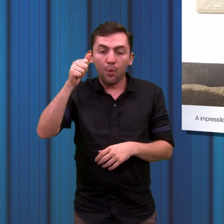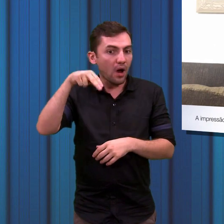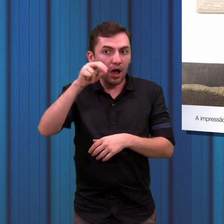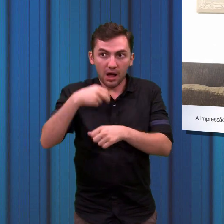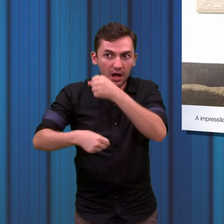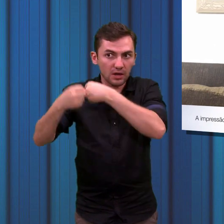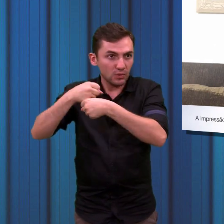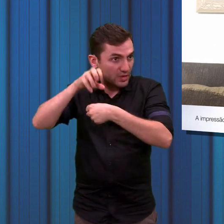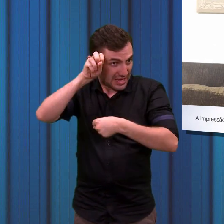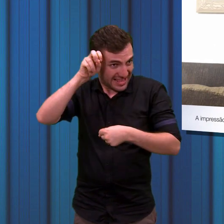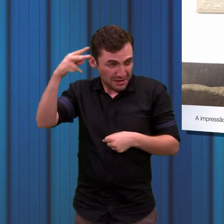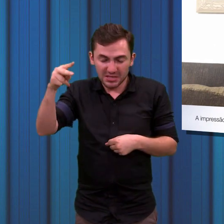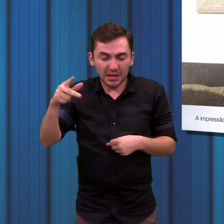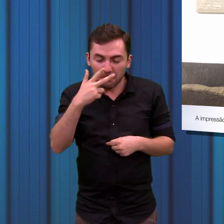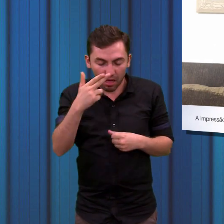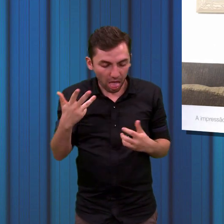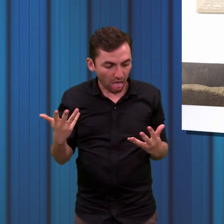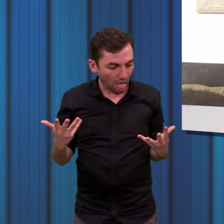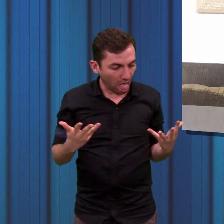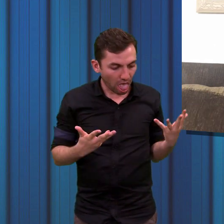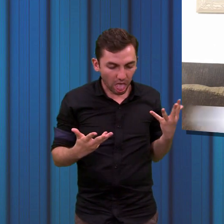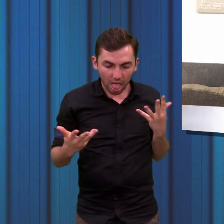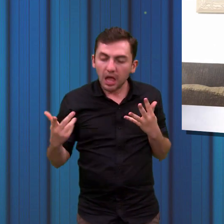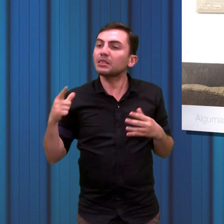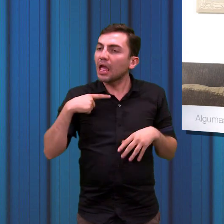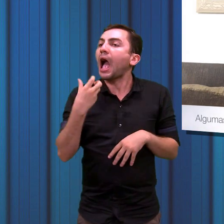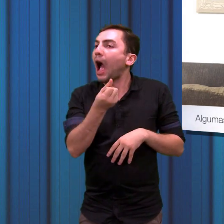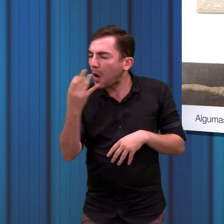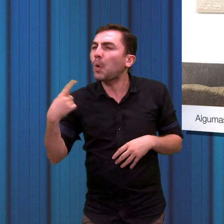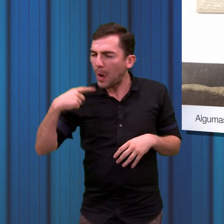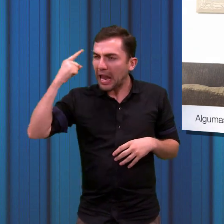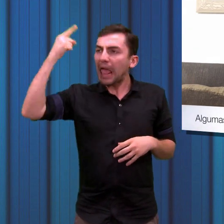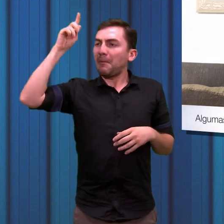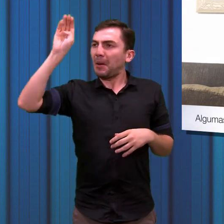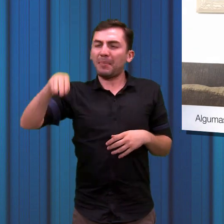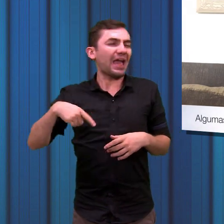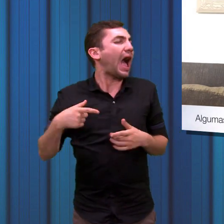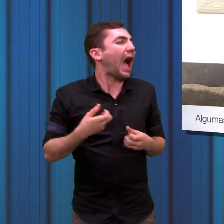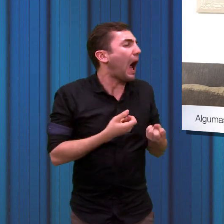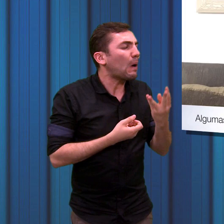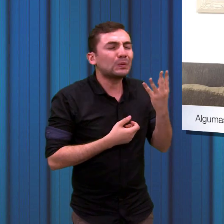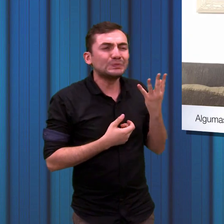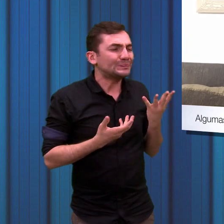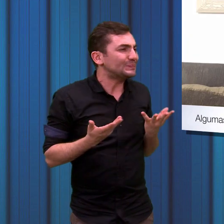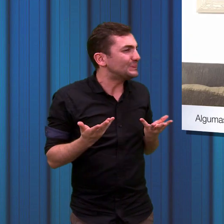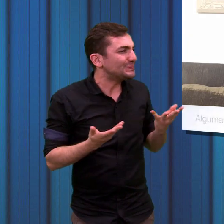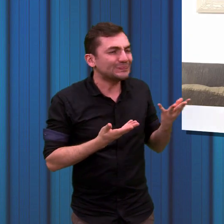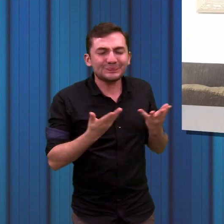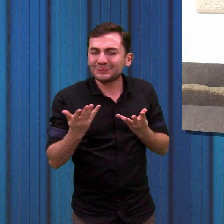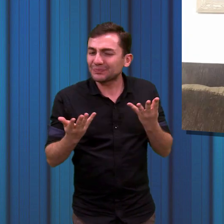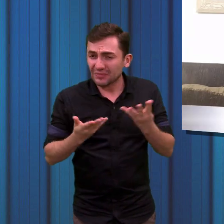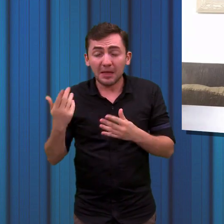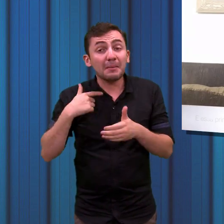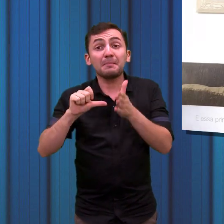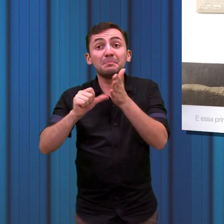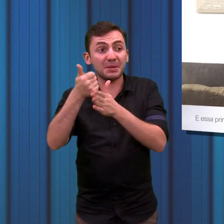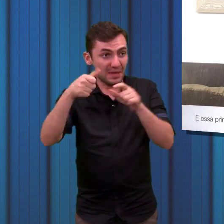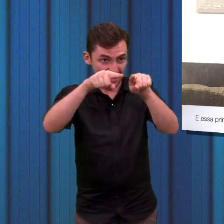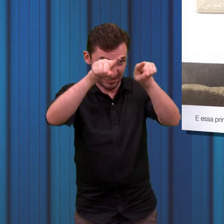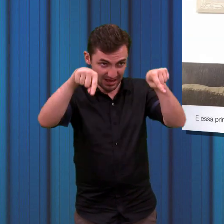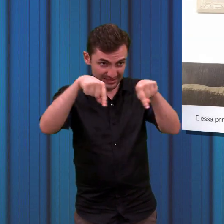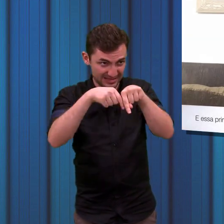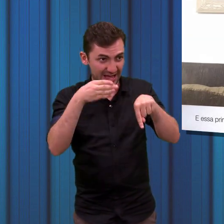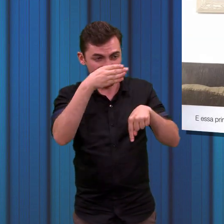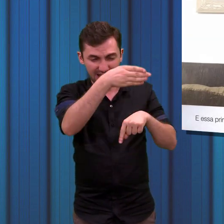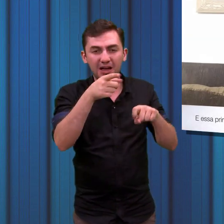do Guilherme inteiro eu fiquei meio que anestesiada. Algumas coisas eu lembro bem, outras coisas eu não lembro direito. A primeira consulta